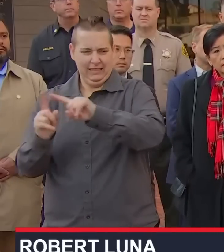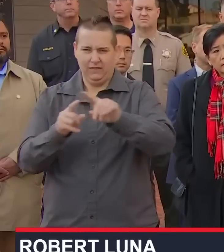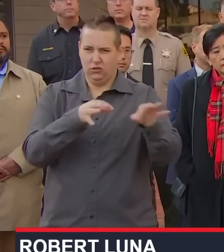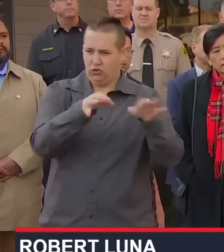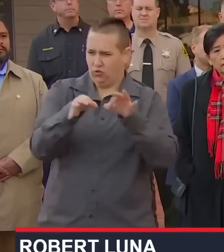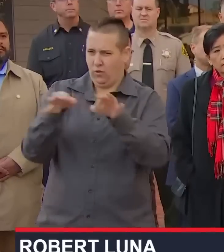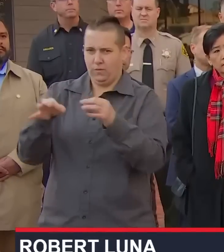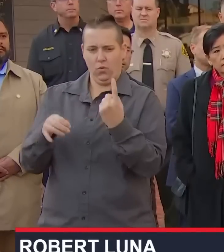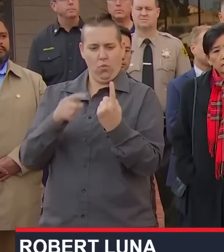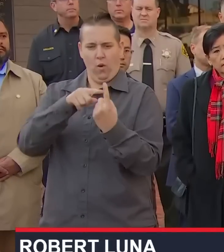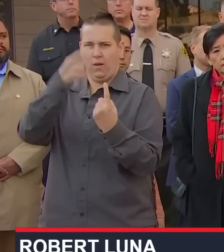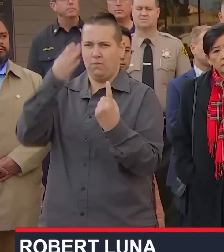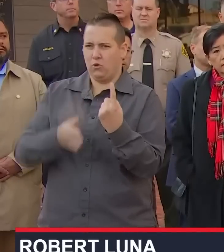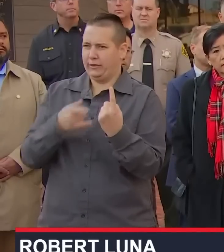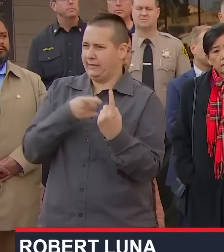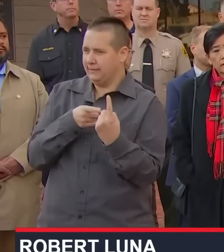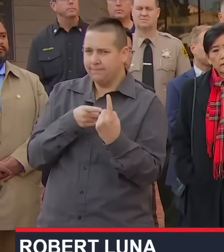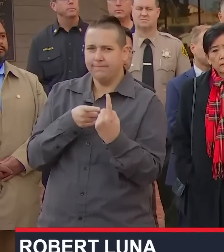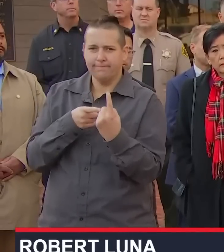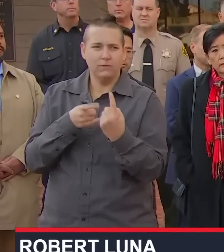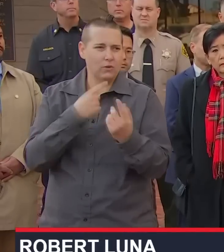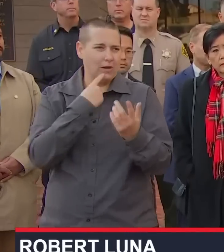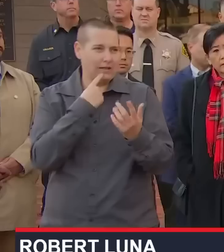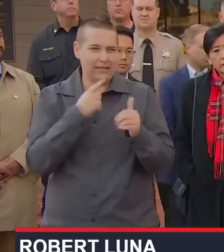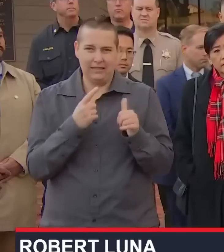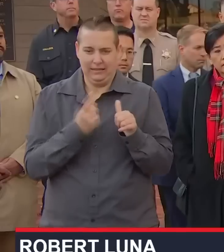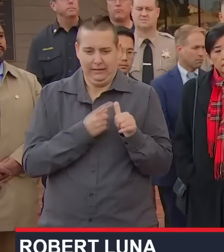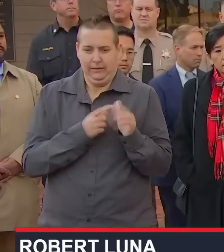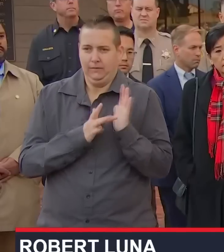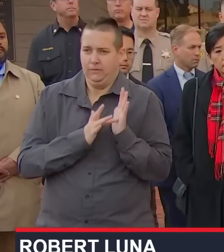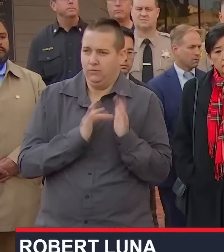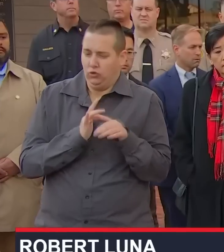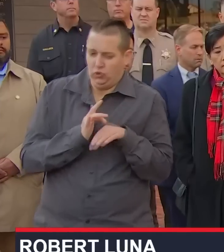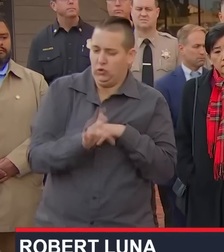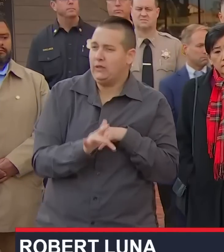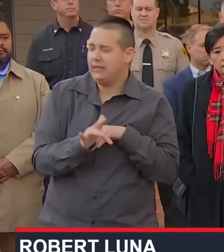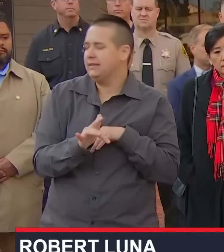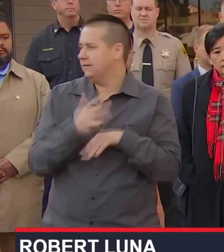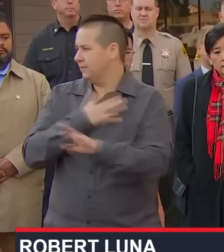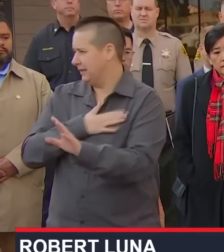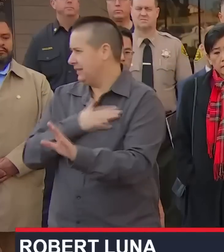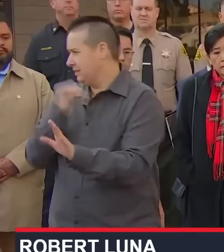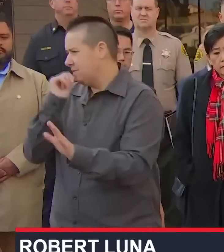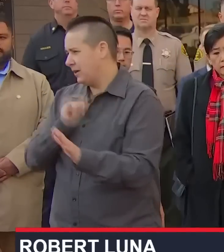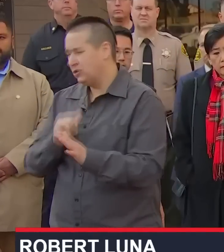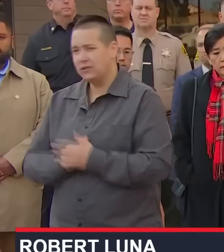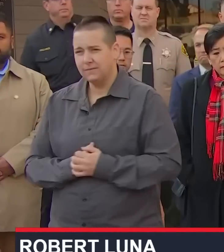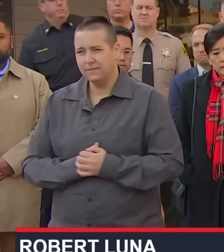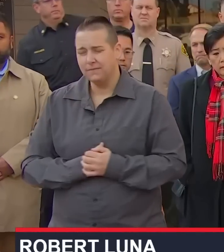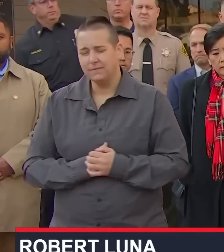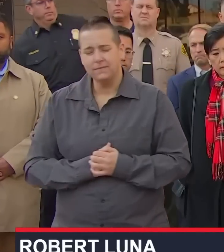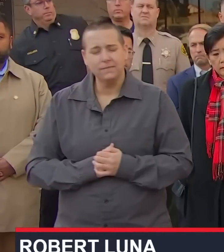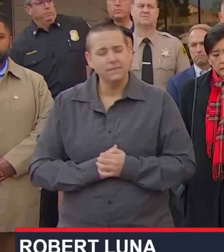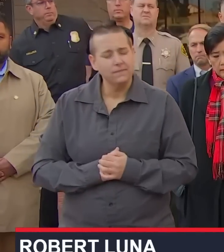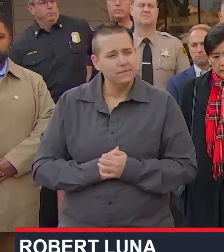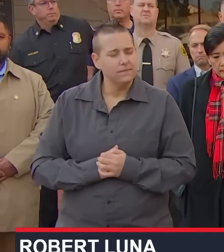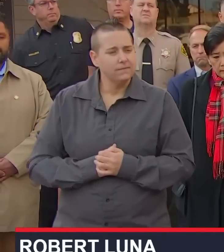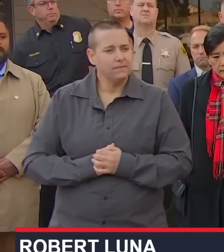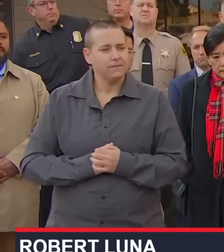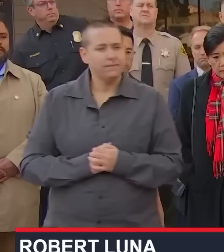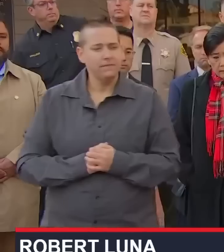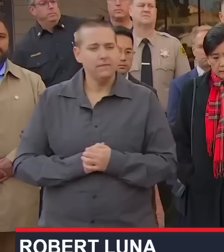y a testigos tenemos diferentes descripciones de un sospechoso Así que cuando le digo que es preliminar por favor